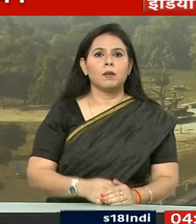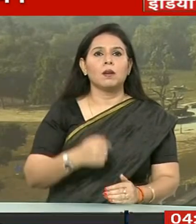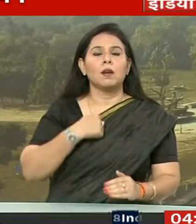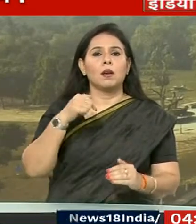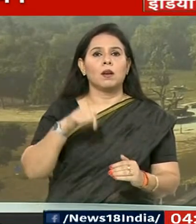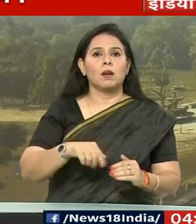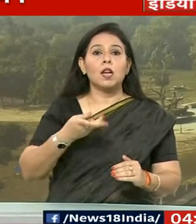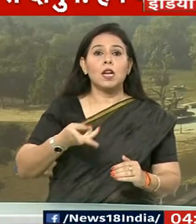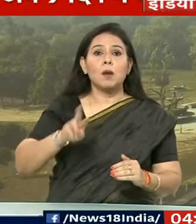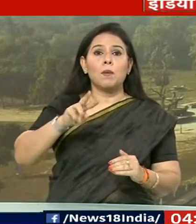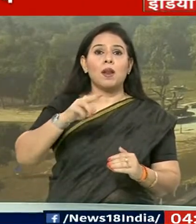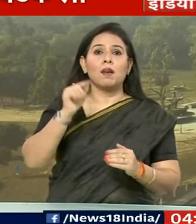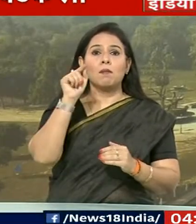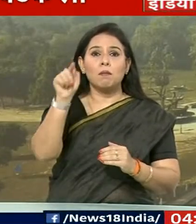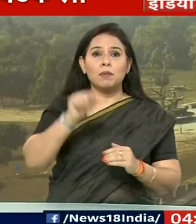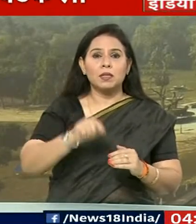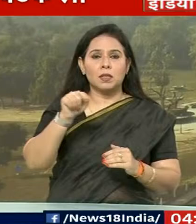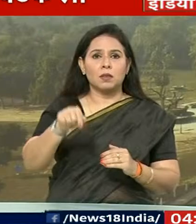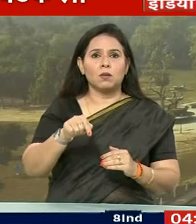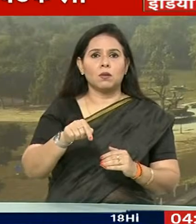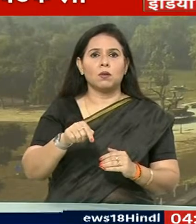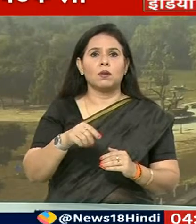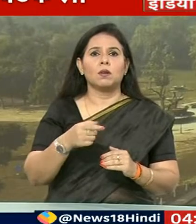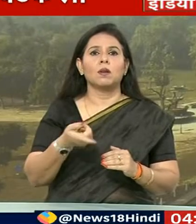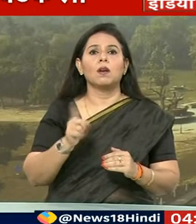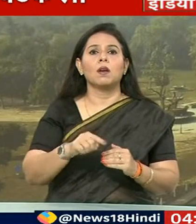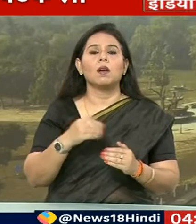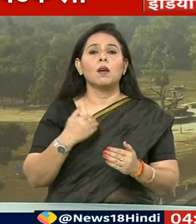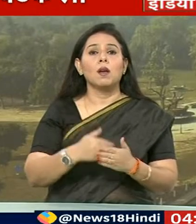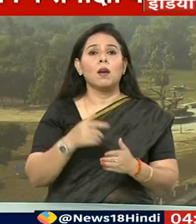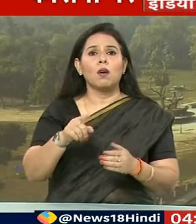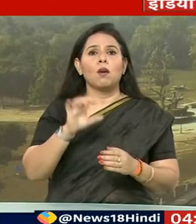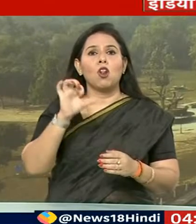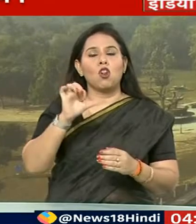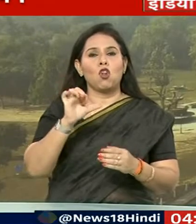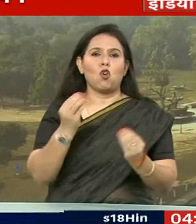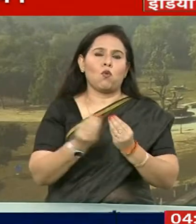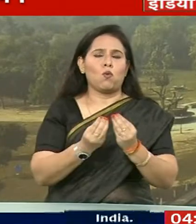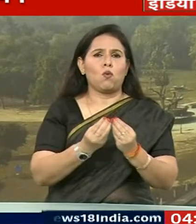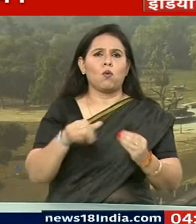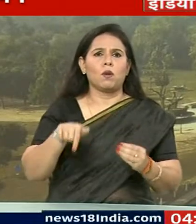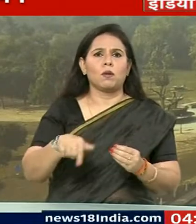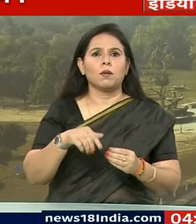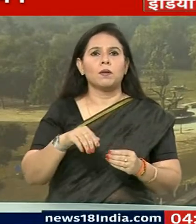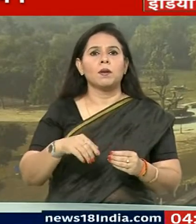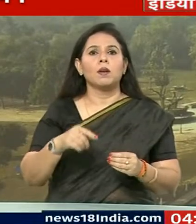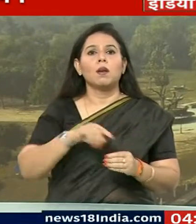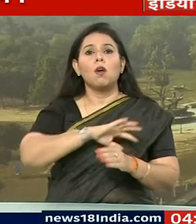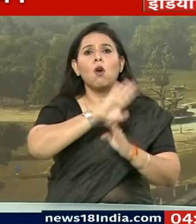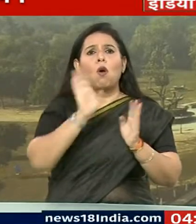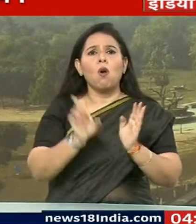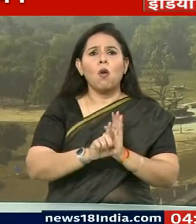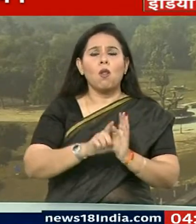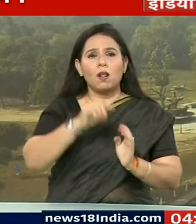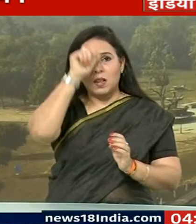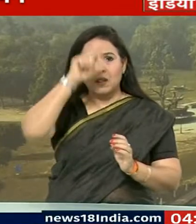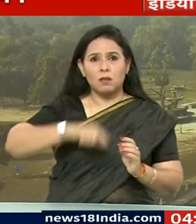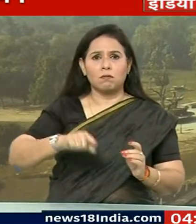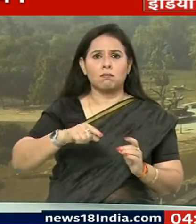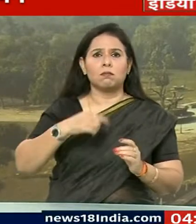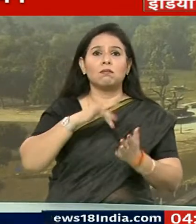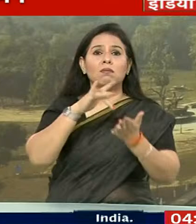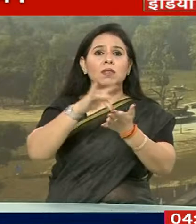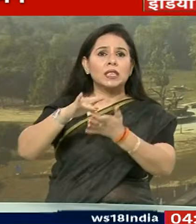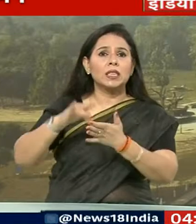आज हमारा डबलिंग रेट भी वो 9 के आसपास है. सारे देश को हमने